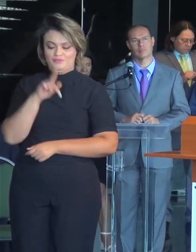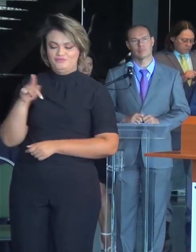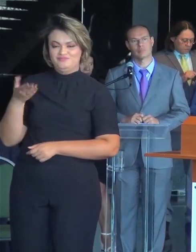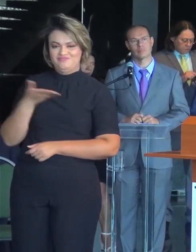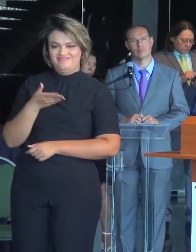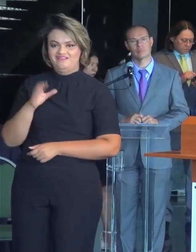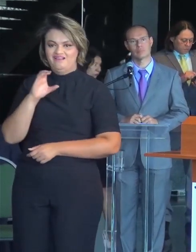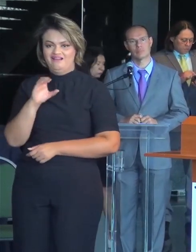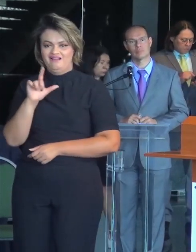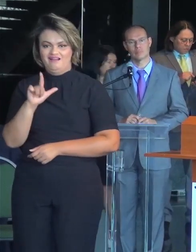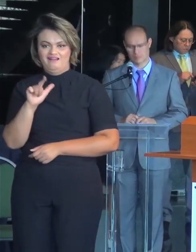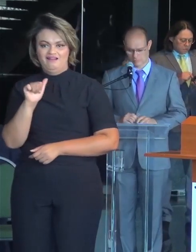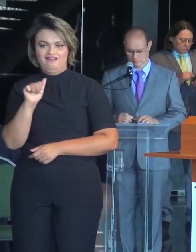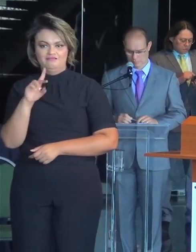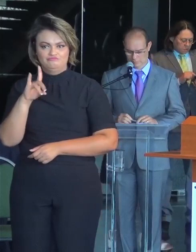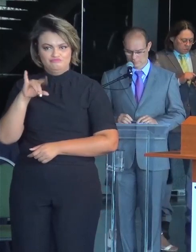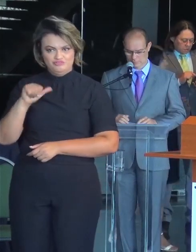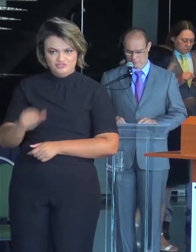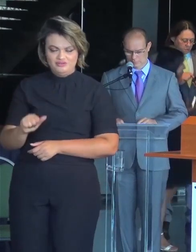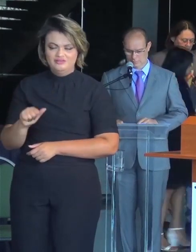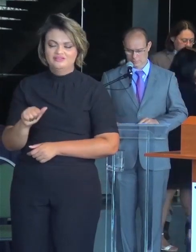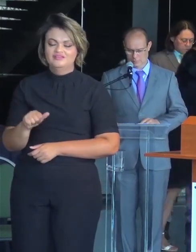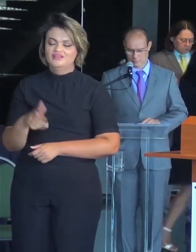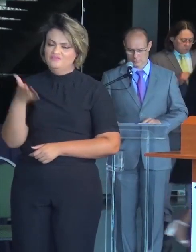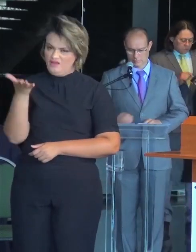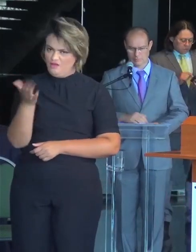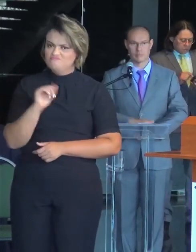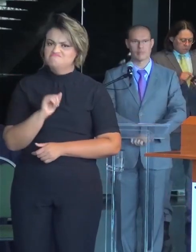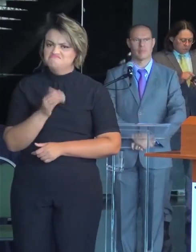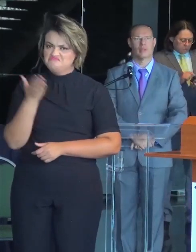nosso ministro Anderson. E dizer,